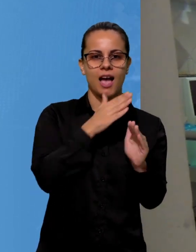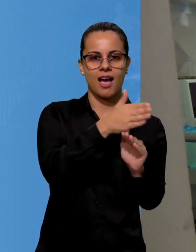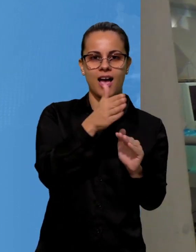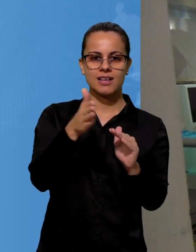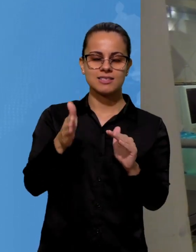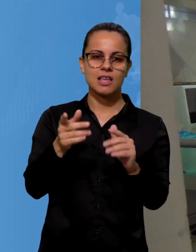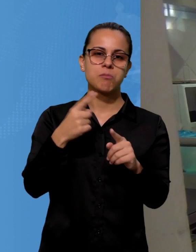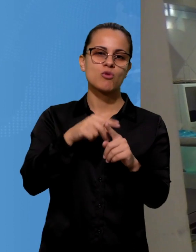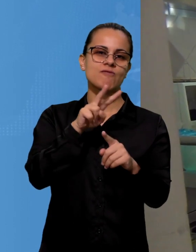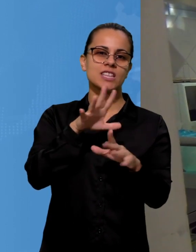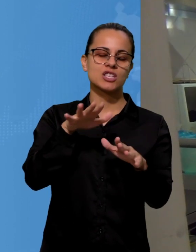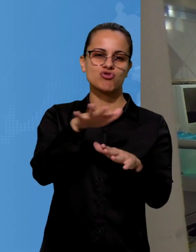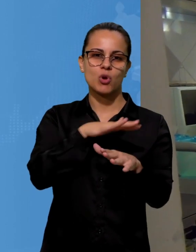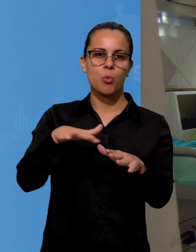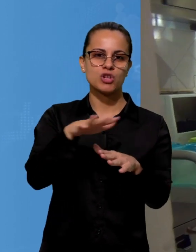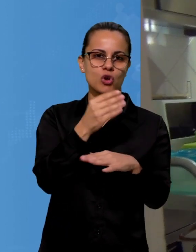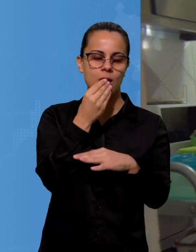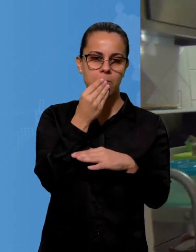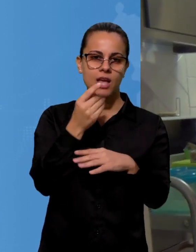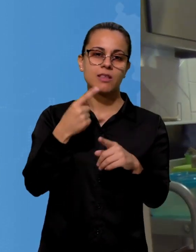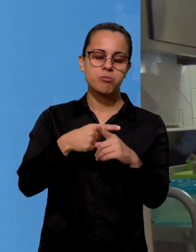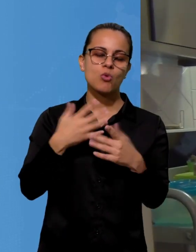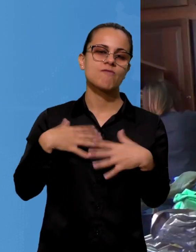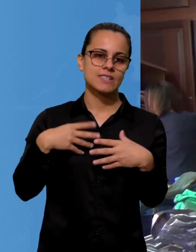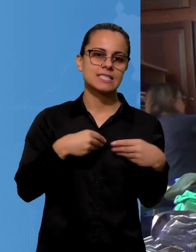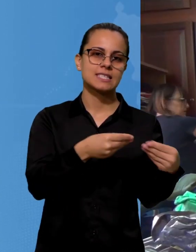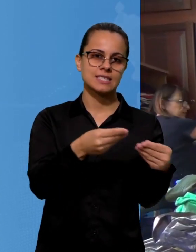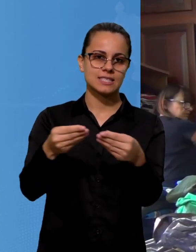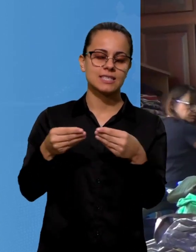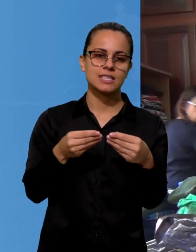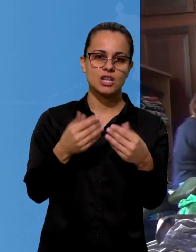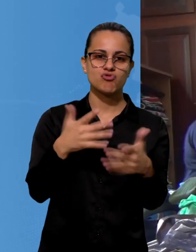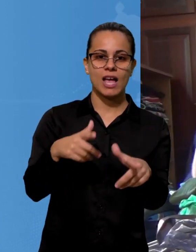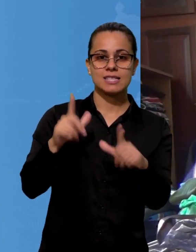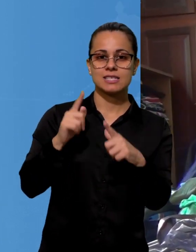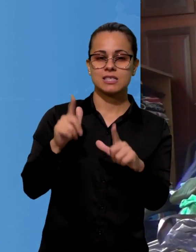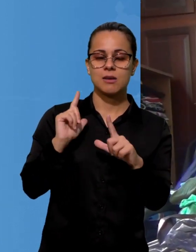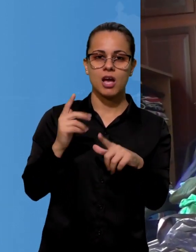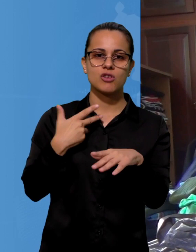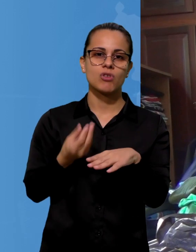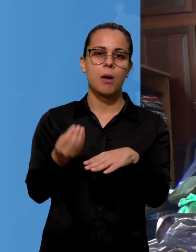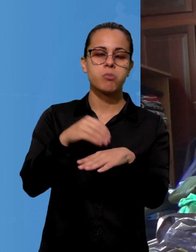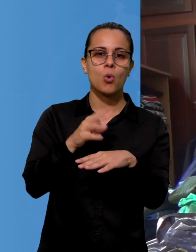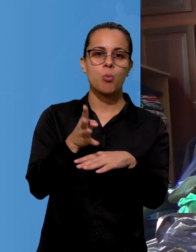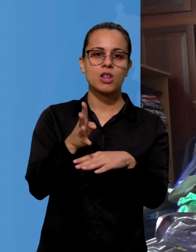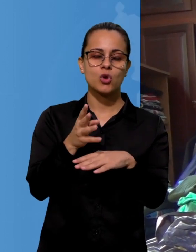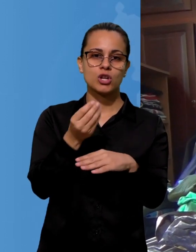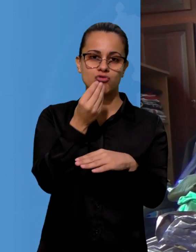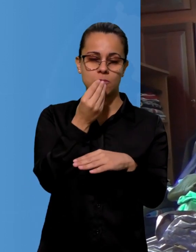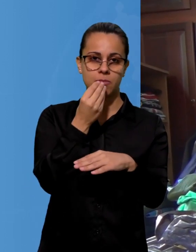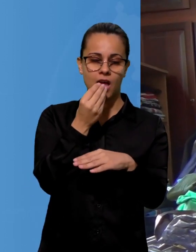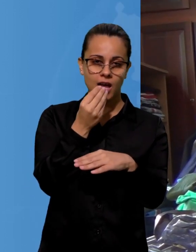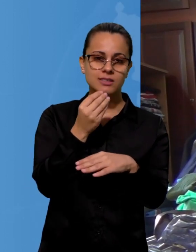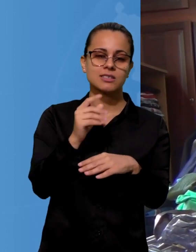direttamente alla mensa e distribuisce anche indumenti. Da qualche settimana si è aggiunta la richiesta di 14 nuovi pasti. Sono